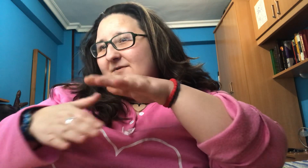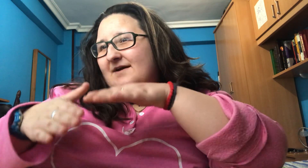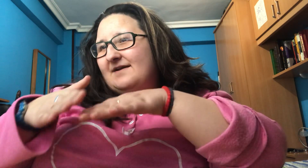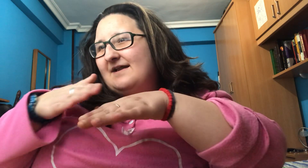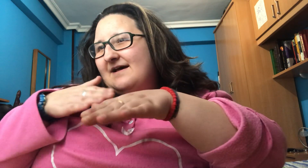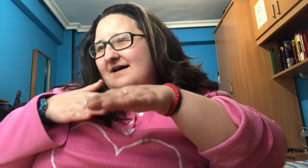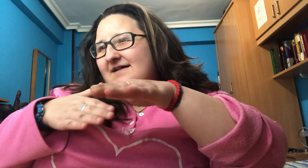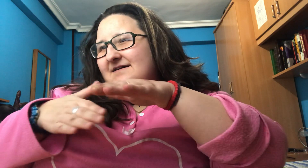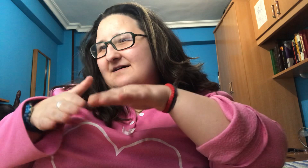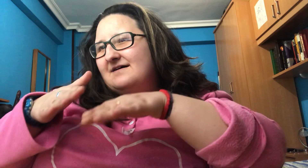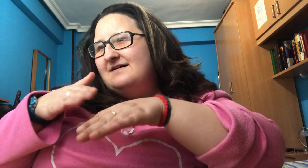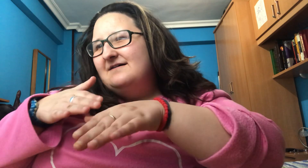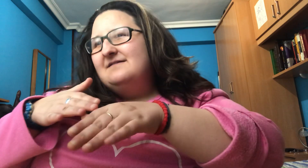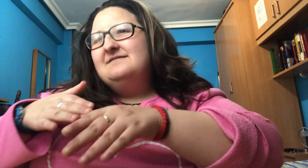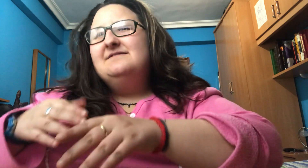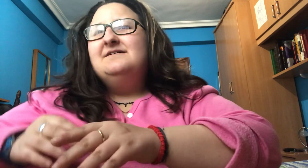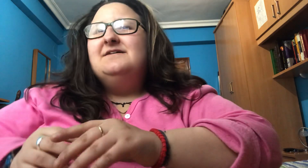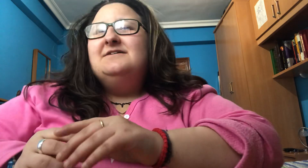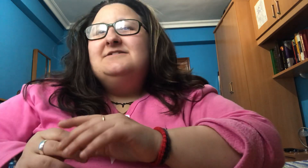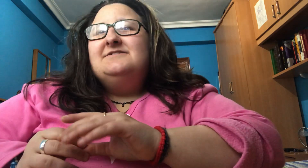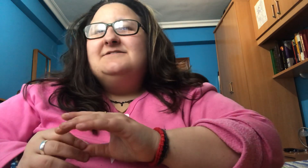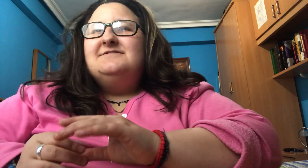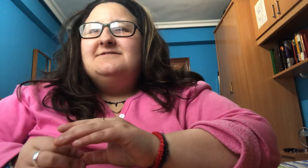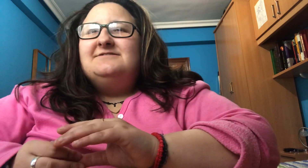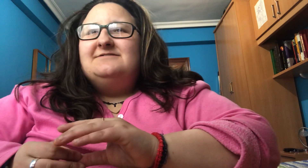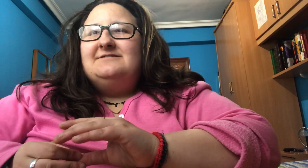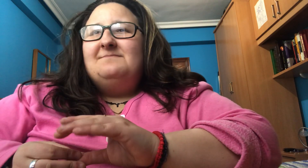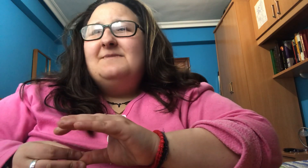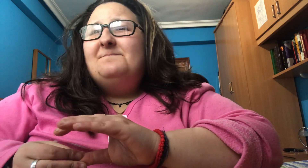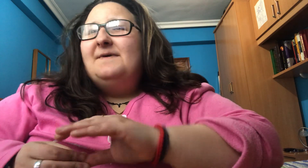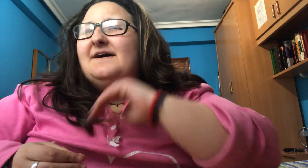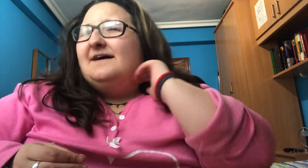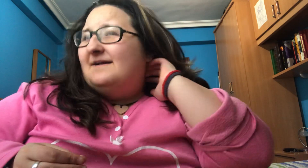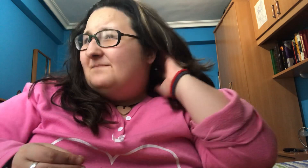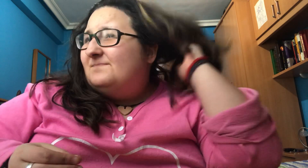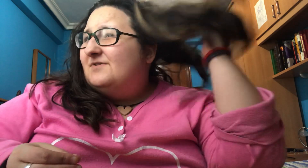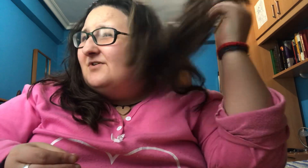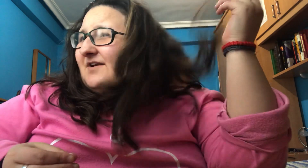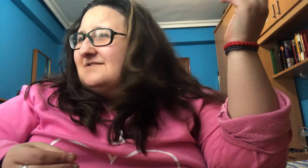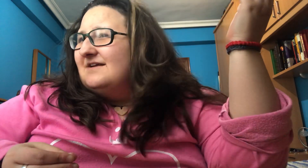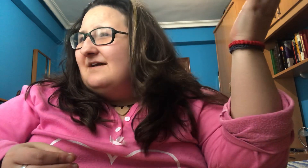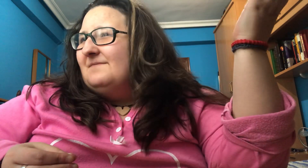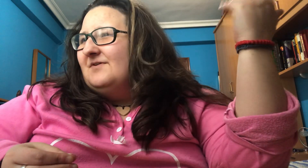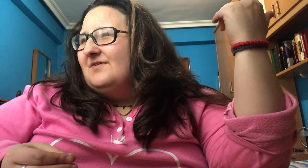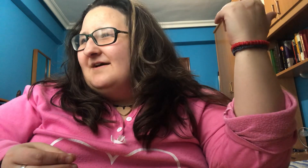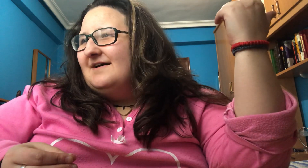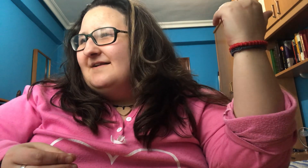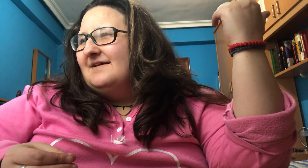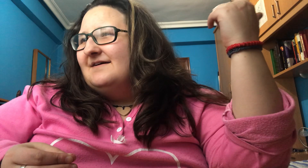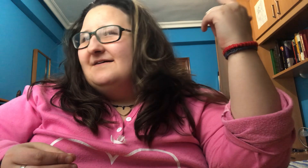juegues nada. Si me pagaran por llorar, sería